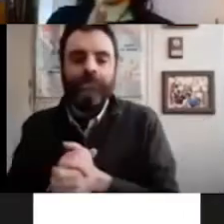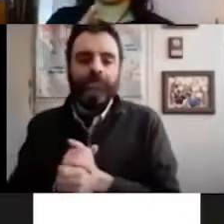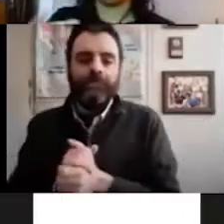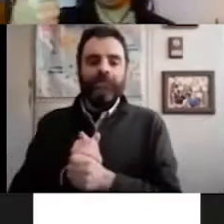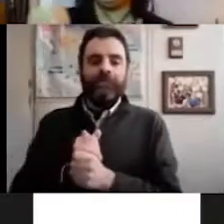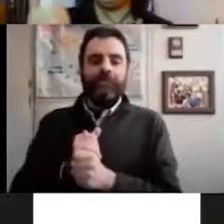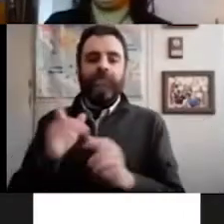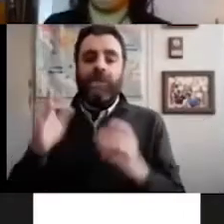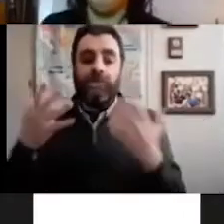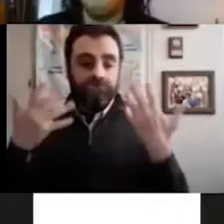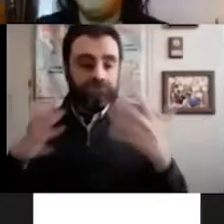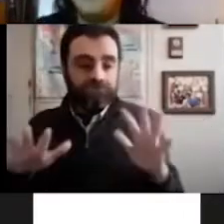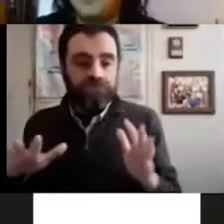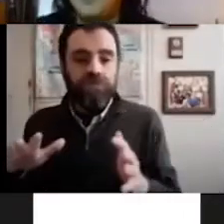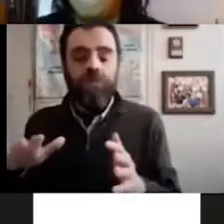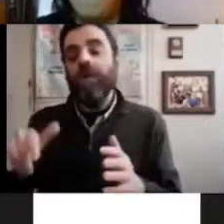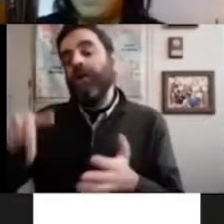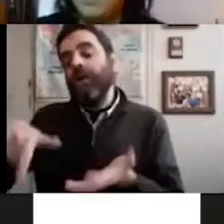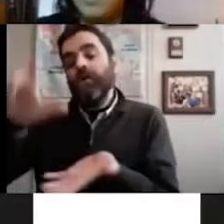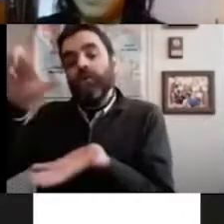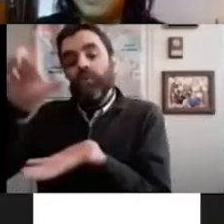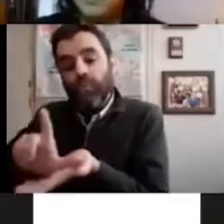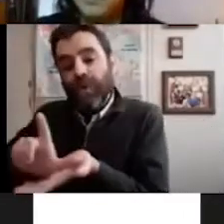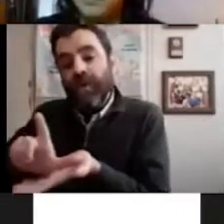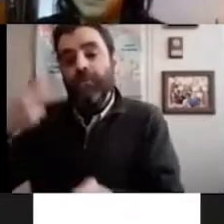Ahora se ve bien de nuevo.